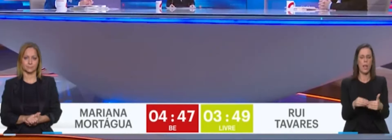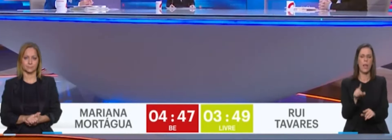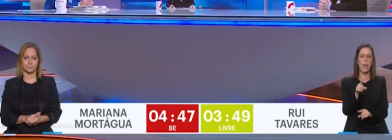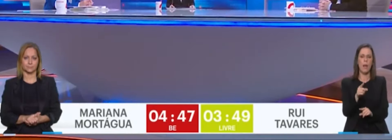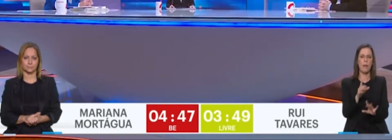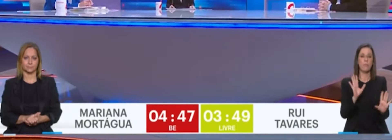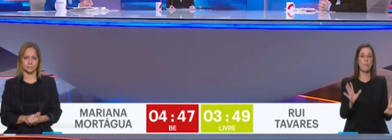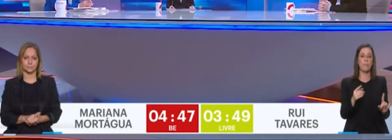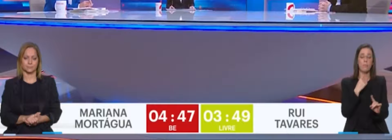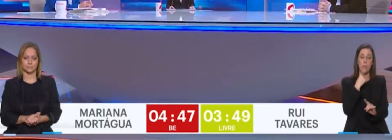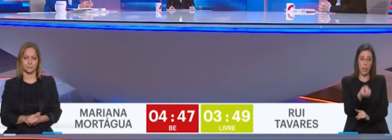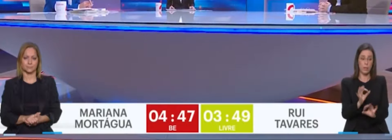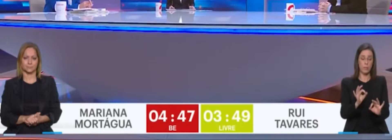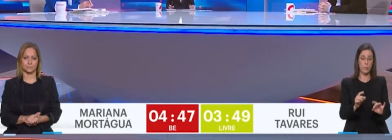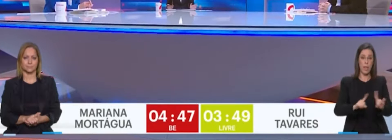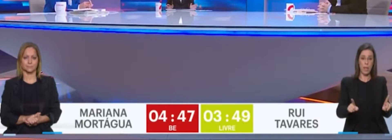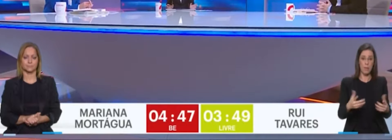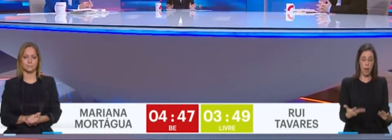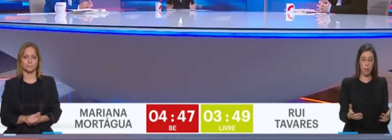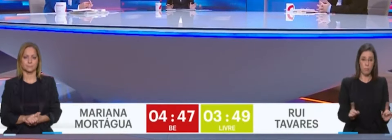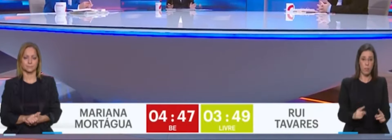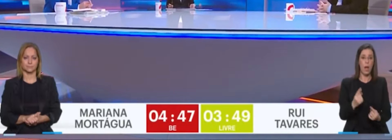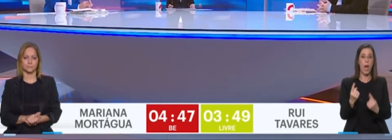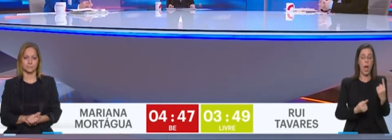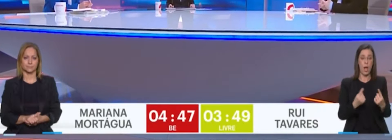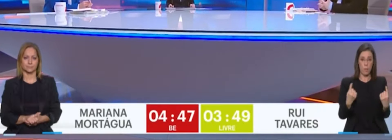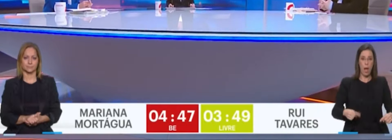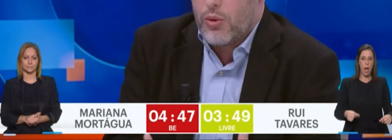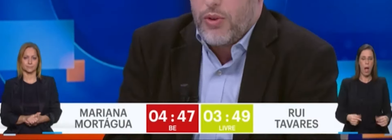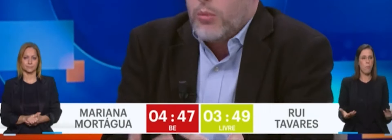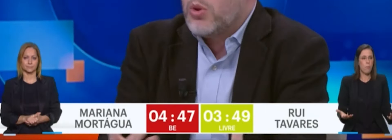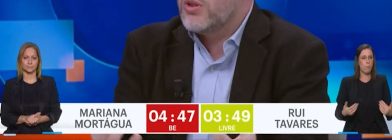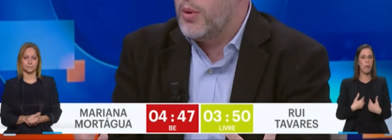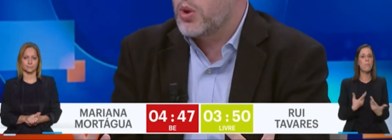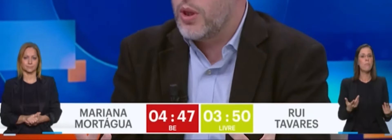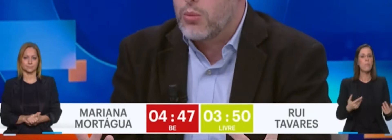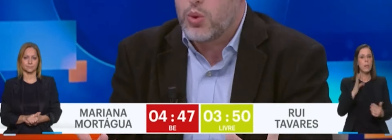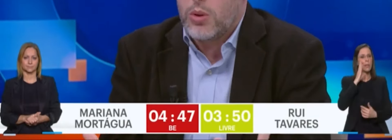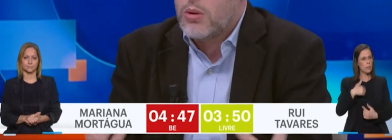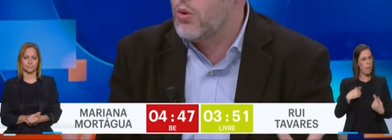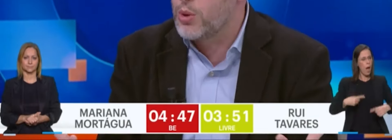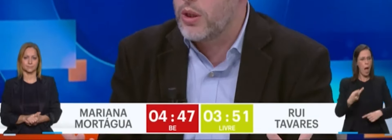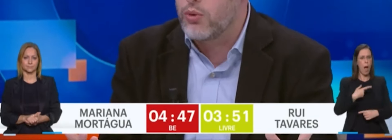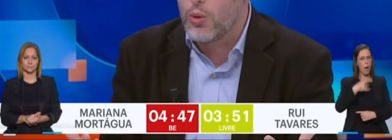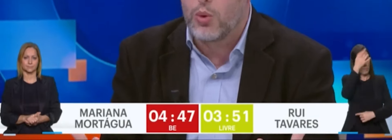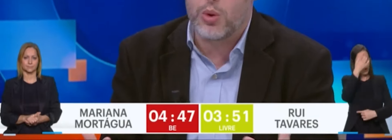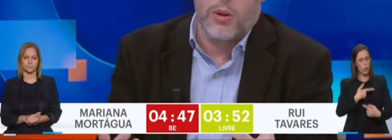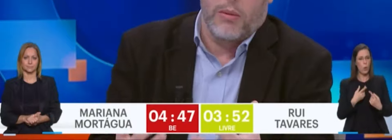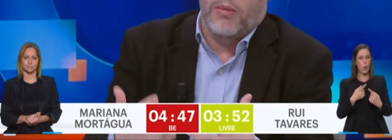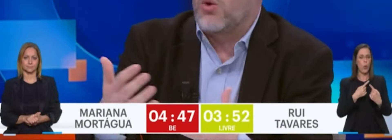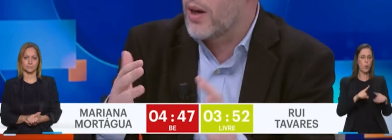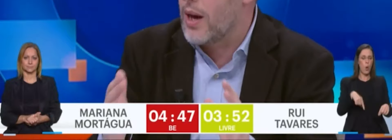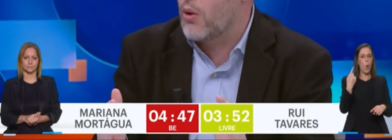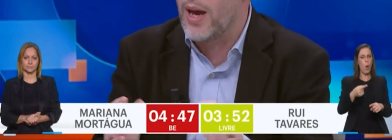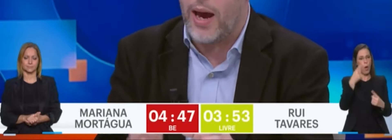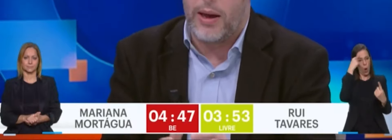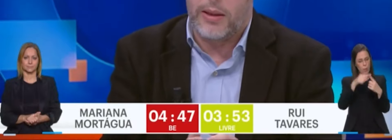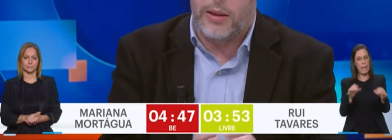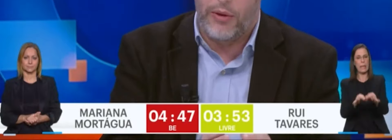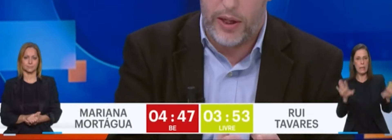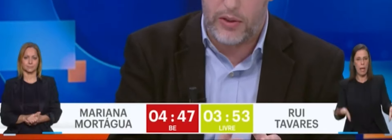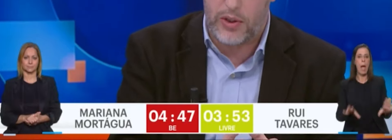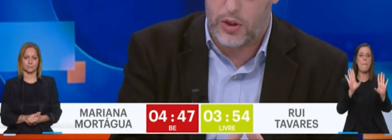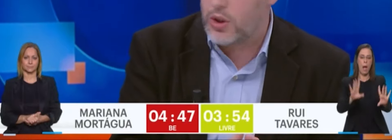assinar as as vossas eh divergências porque algumas existem não nós sabemos De onde viemos e sabemos que temos objetivos comuns agora claro que